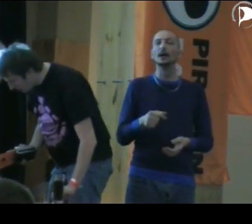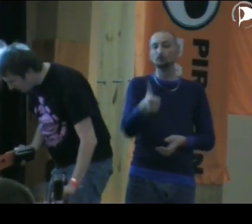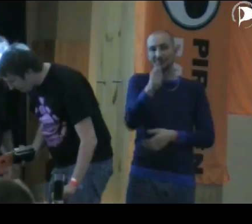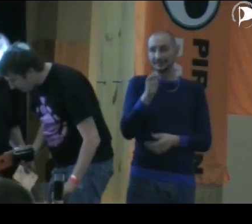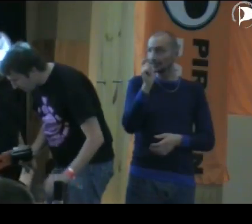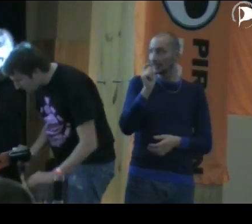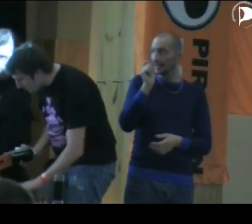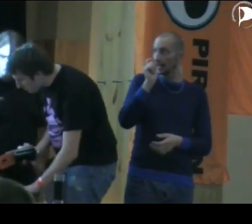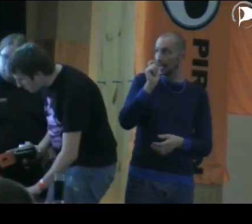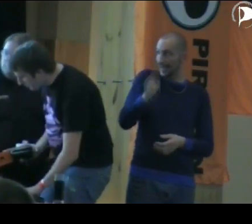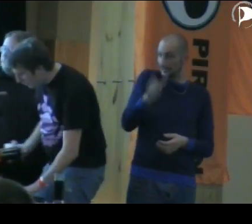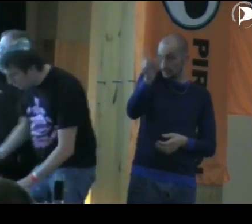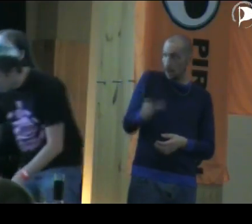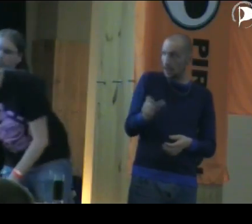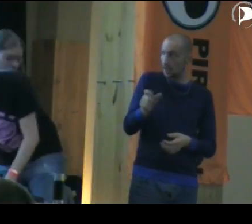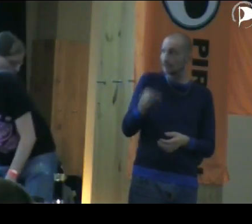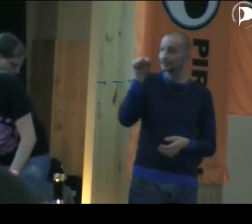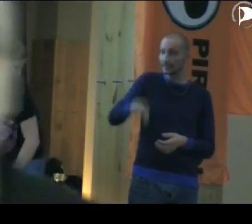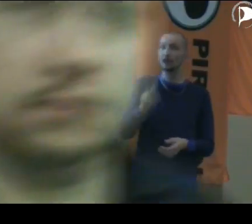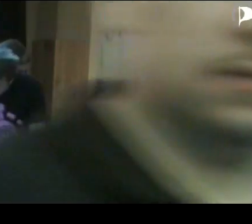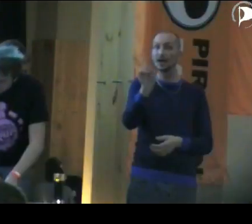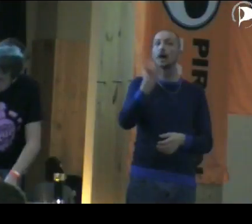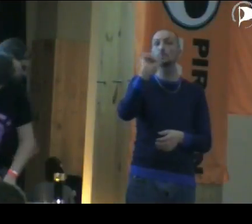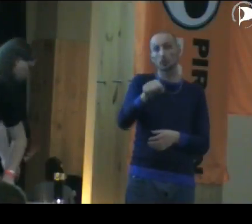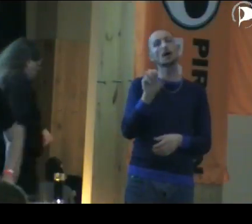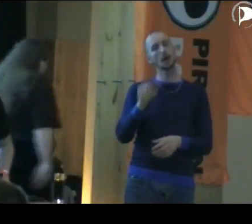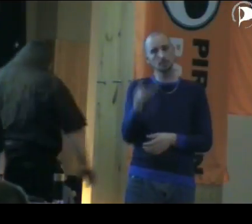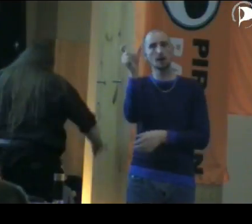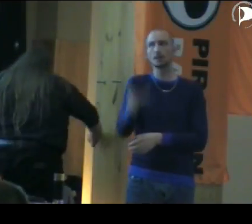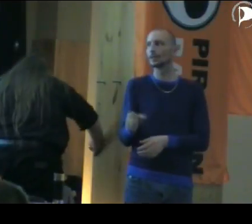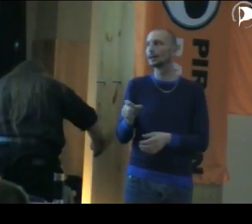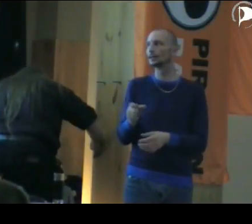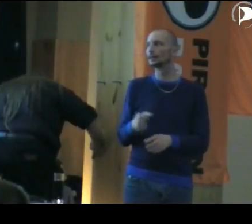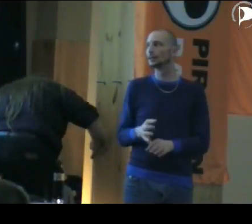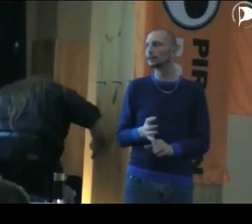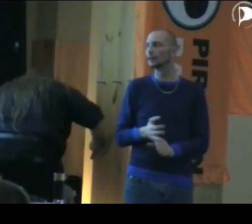kandidaten also wären auch wichtig dass man kandidieren habe munter mit